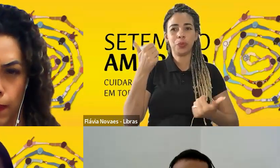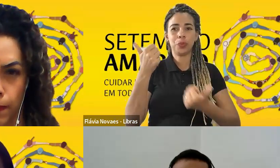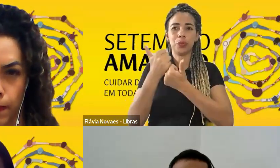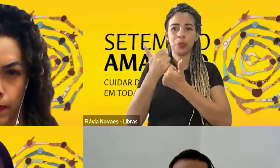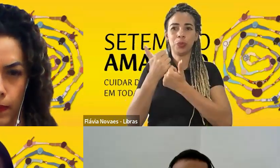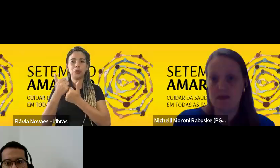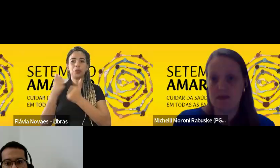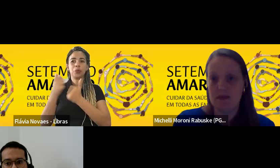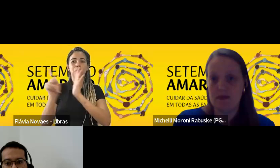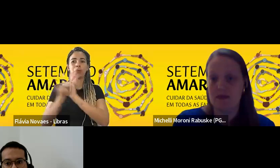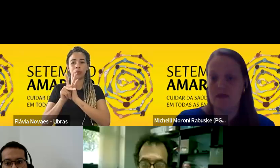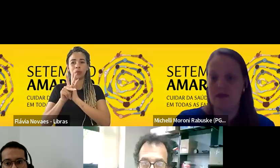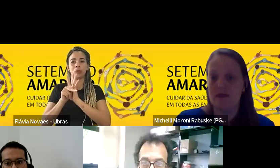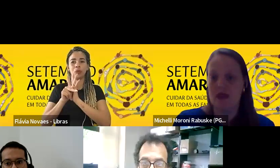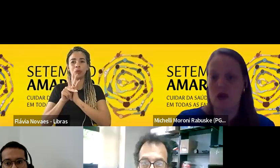em vista